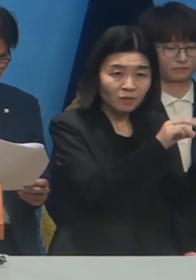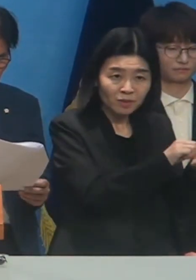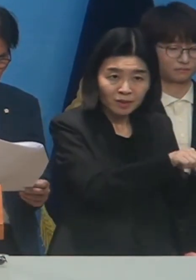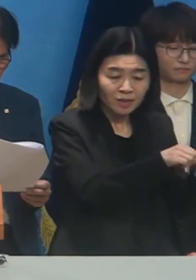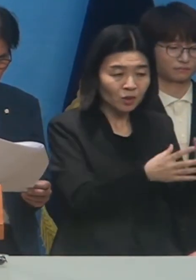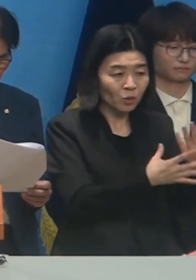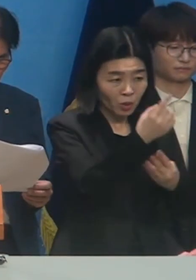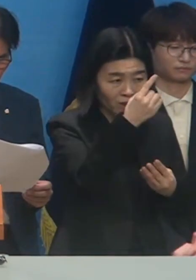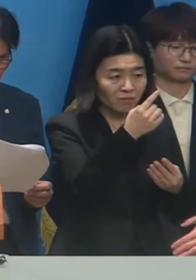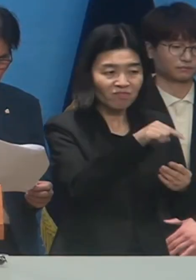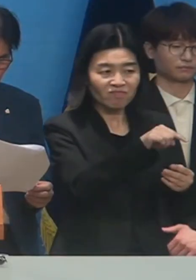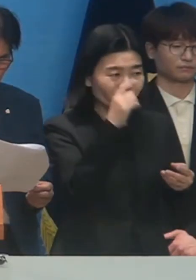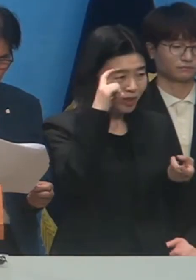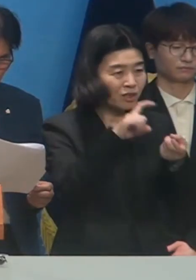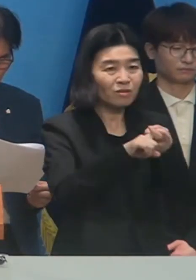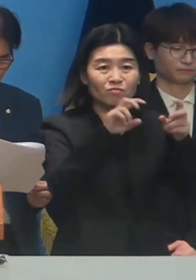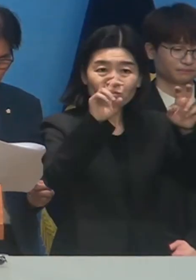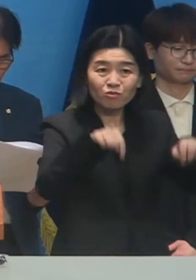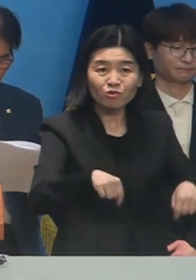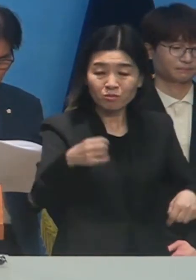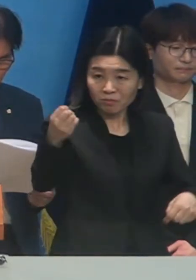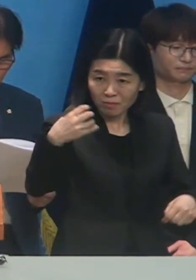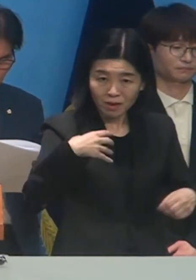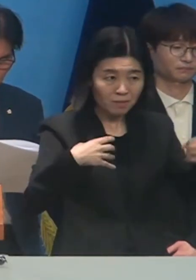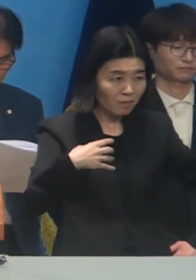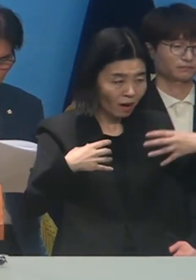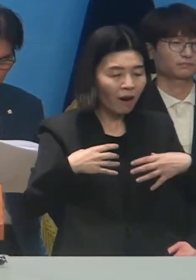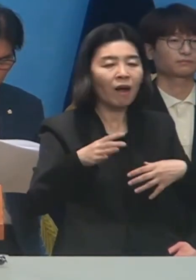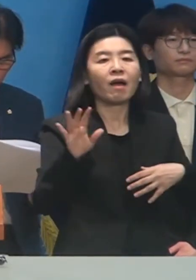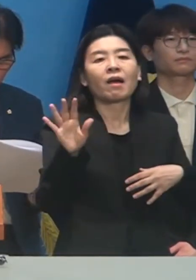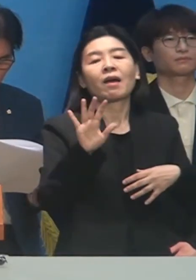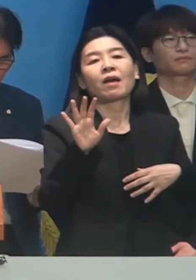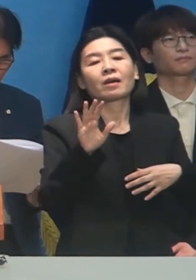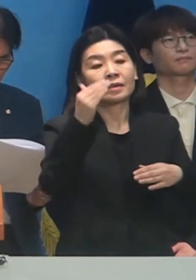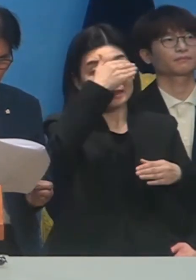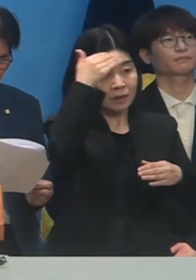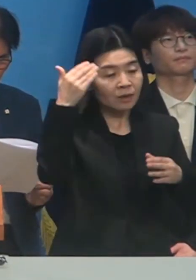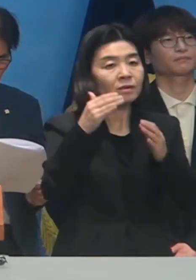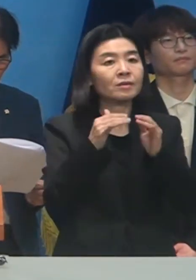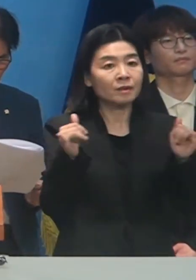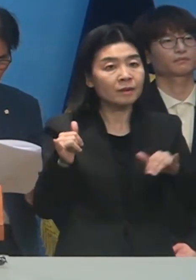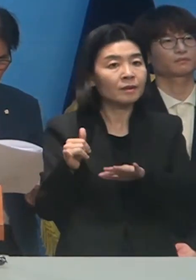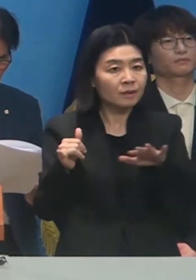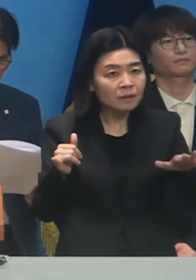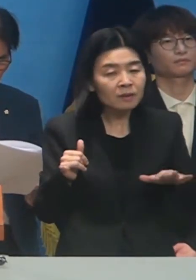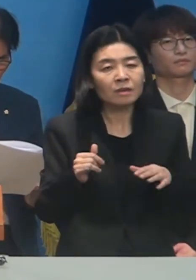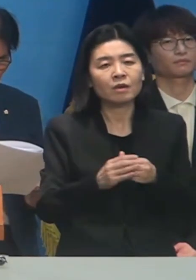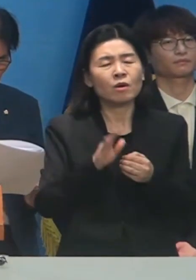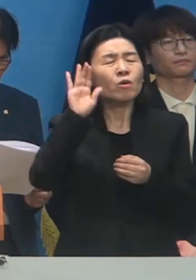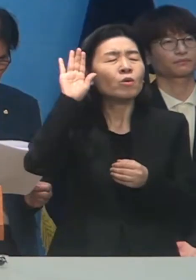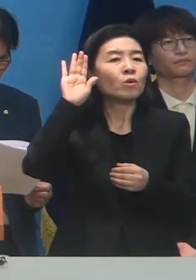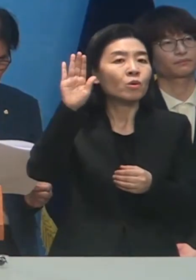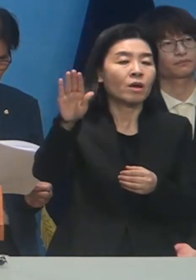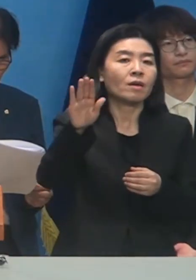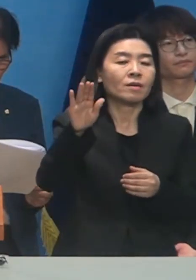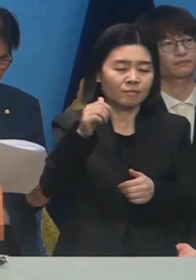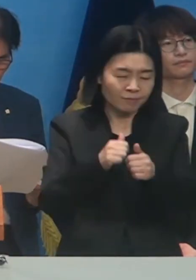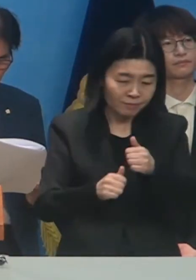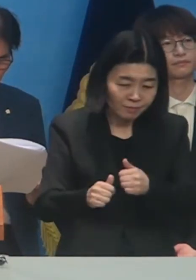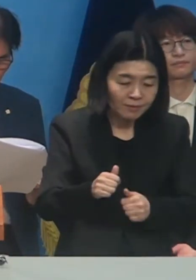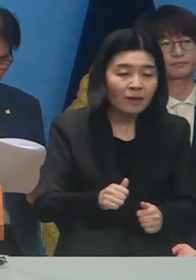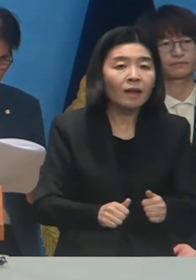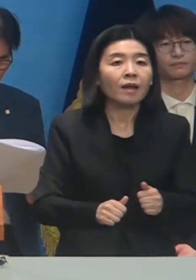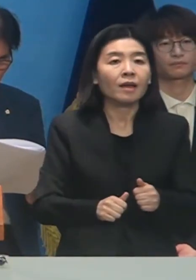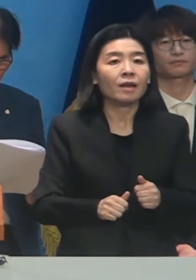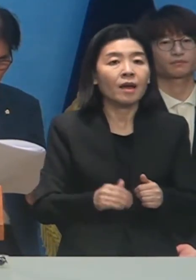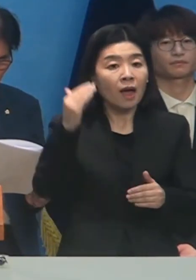문제에 관심이 없는 세대라고 말합니다. 그러나 청년 세대에게 그리고 그 후의 세대에게